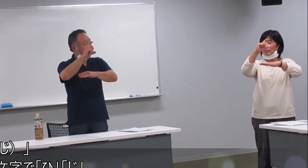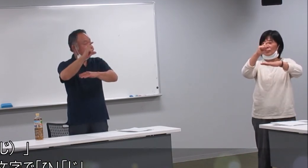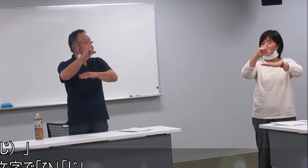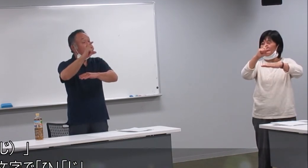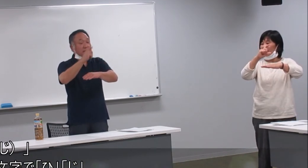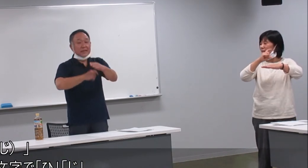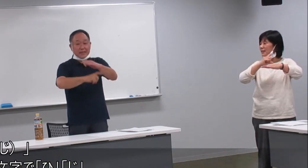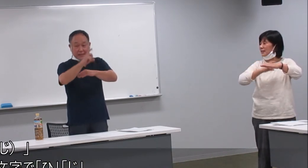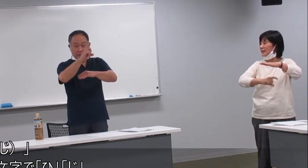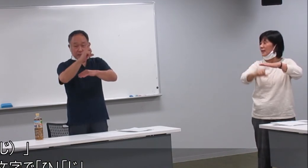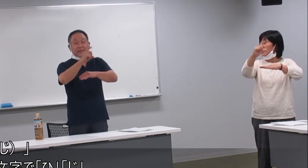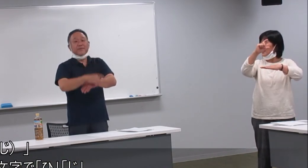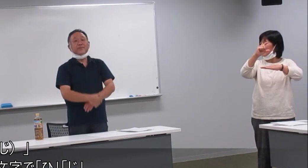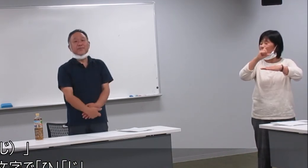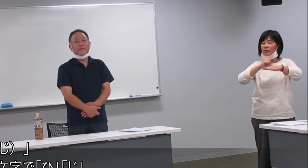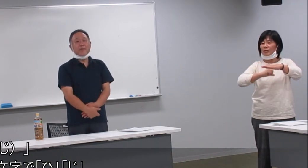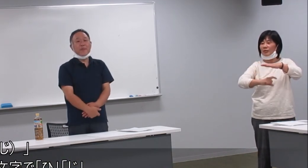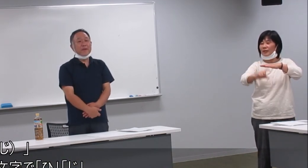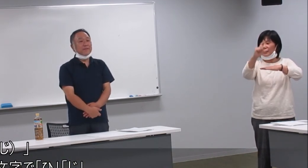日が昇る、虹。